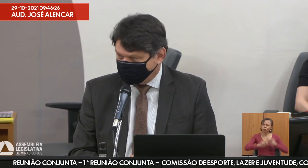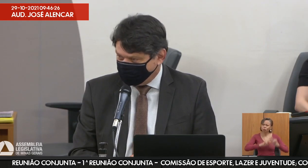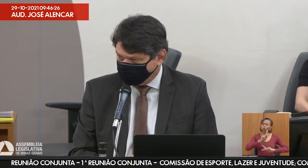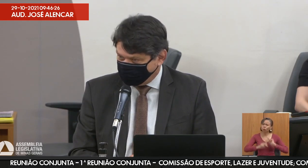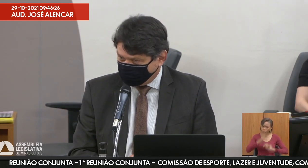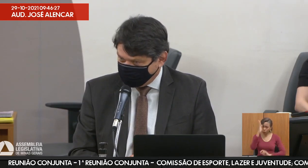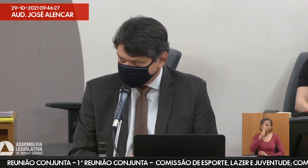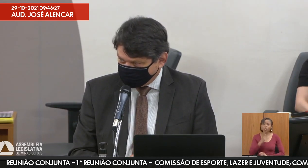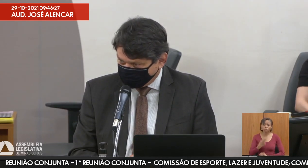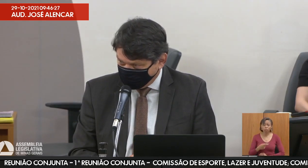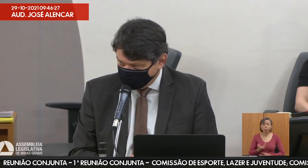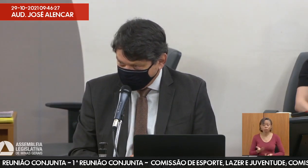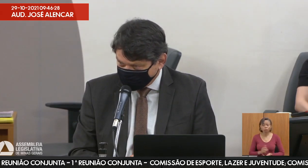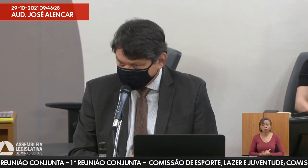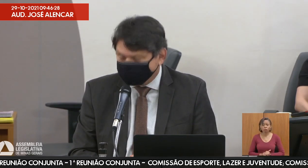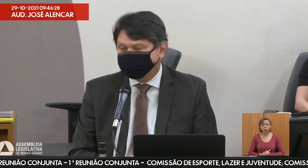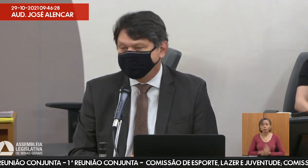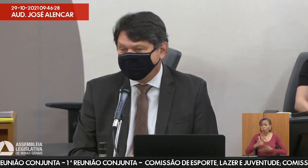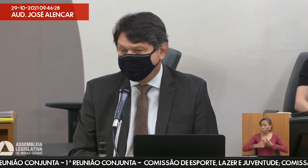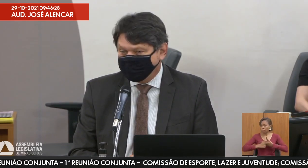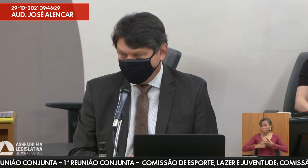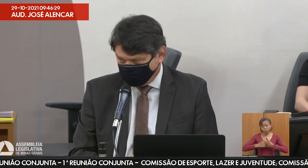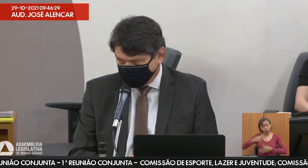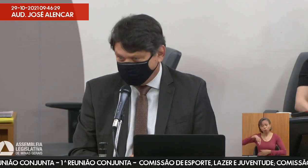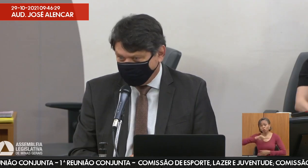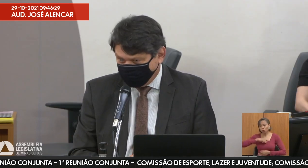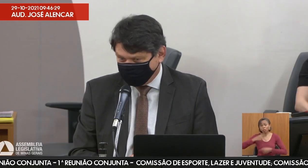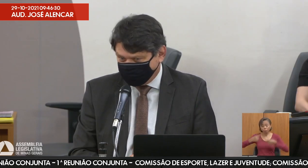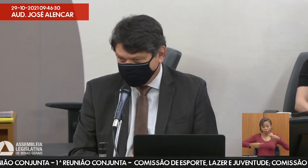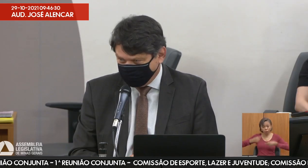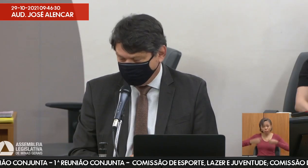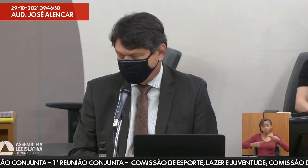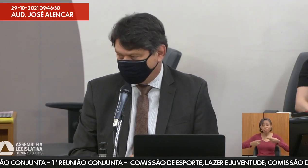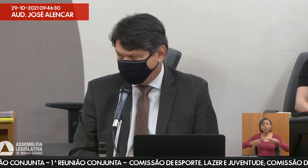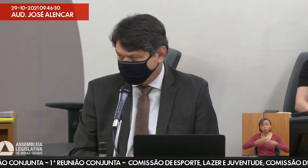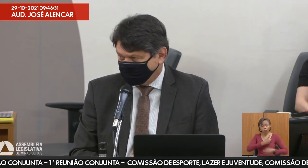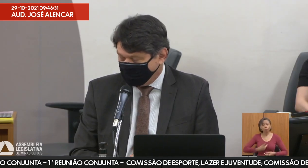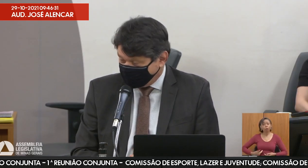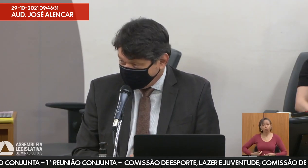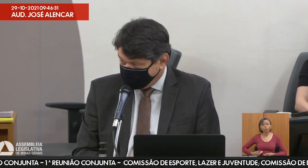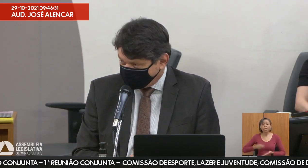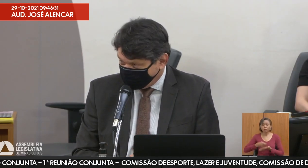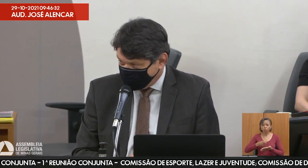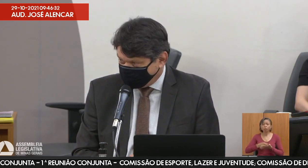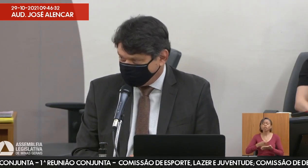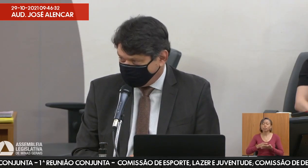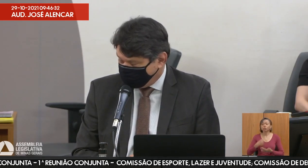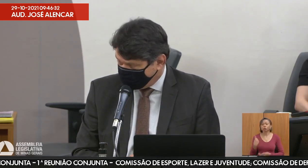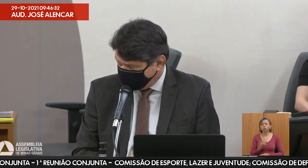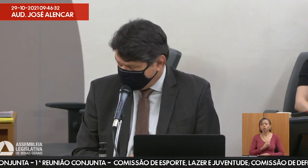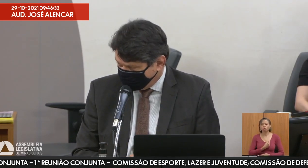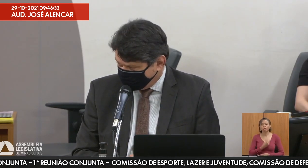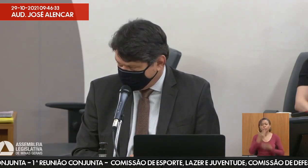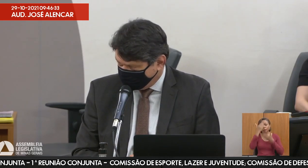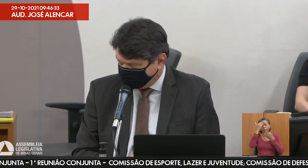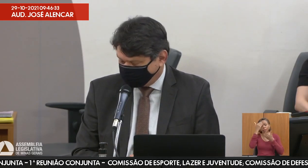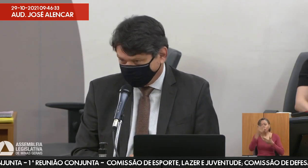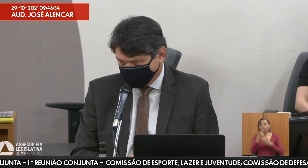tratamos de políticas públicas, e é o nosso dever fazer isso. Agradeço demais a sua visita, Priscila,